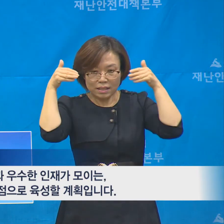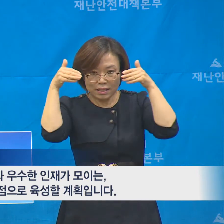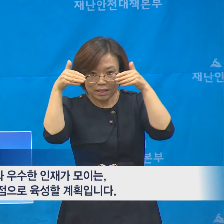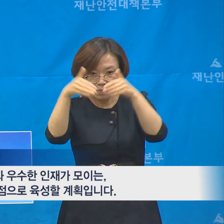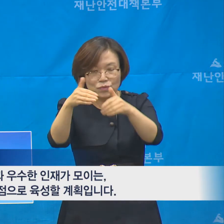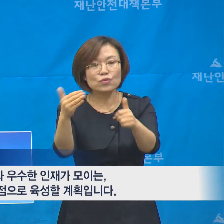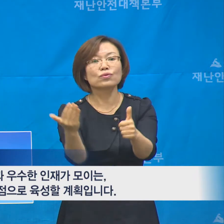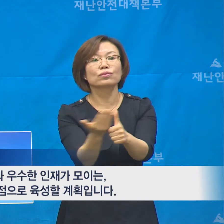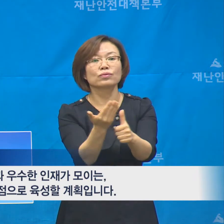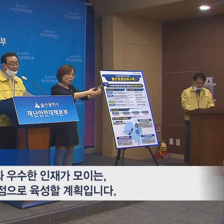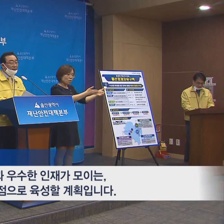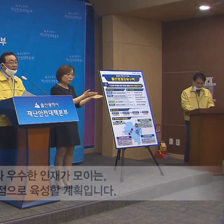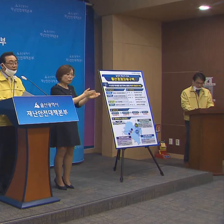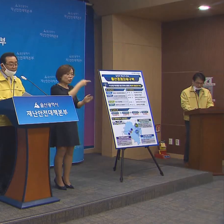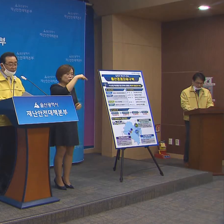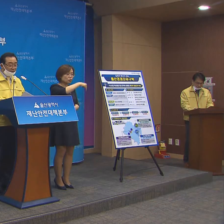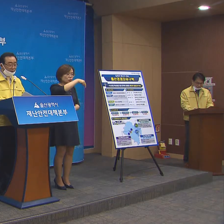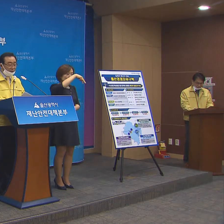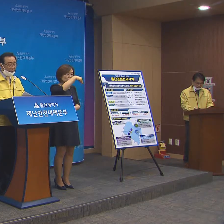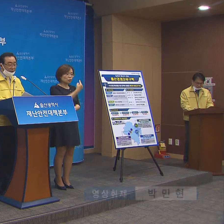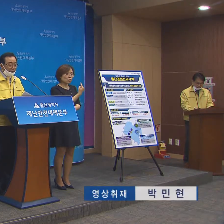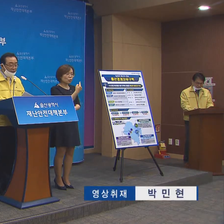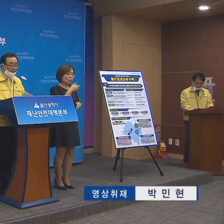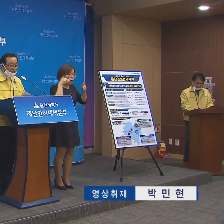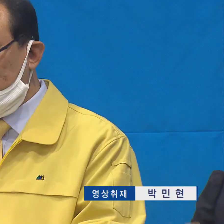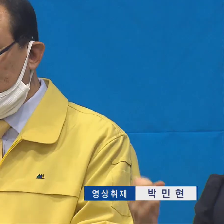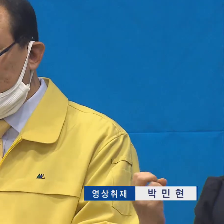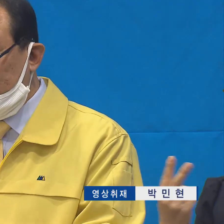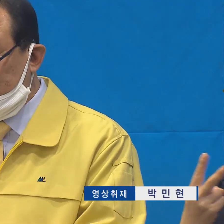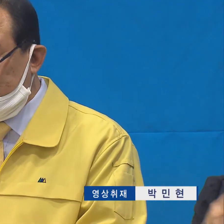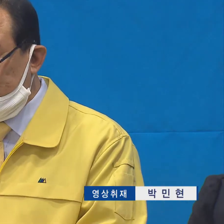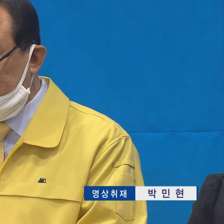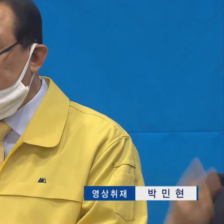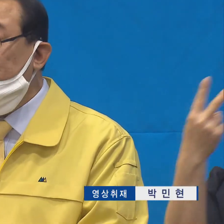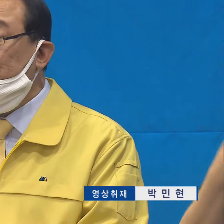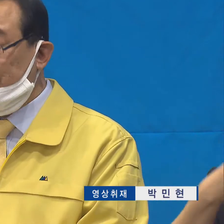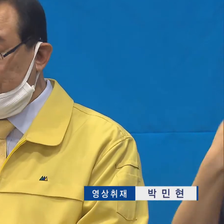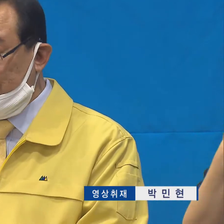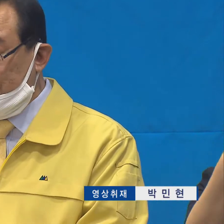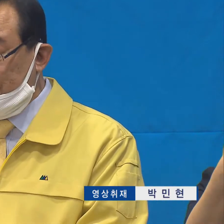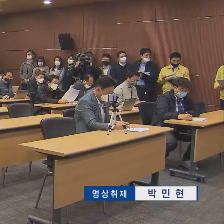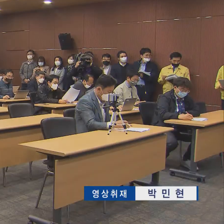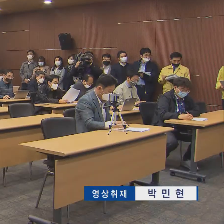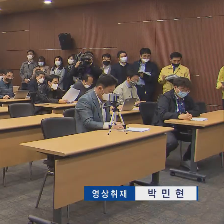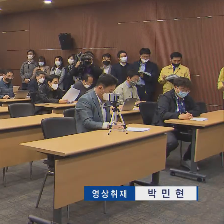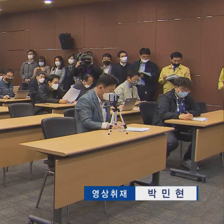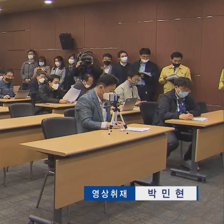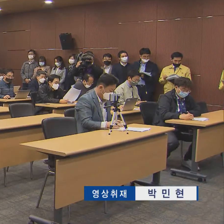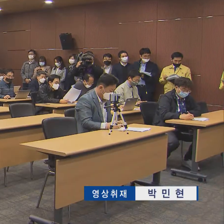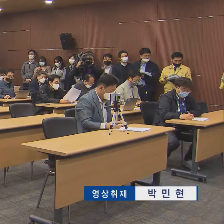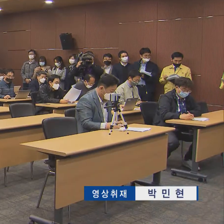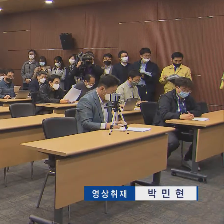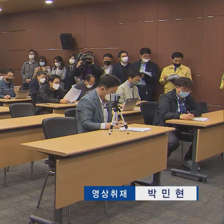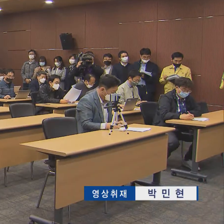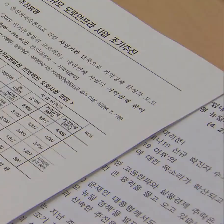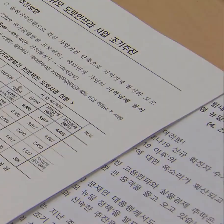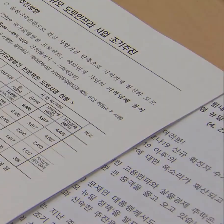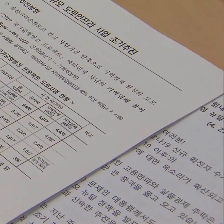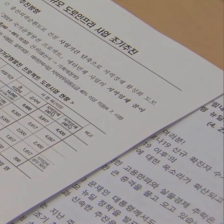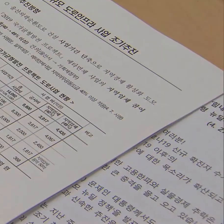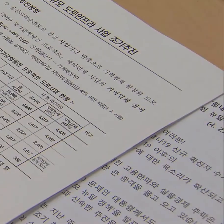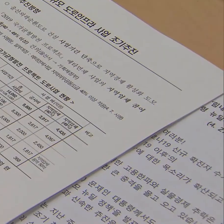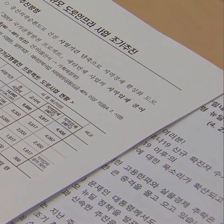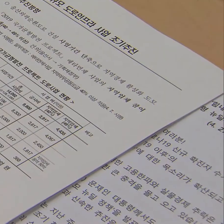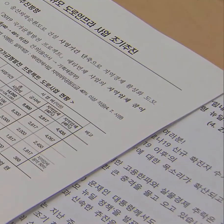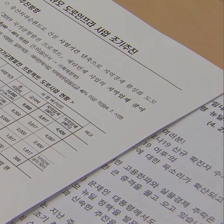육성할 계획입니다 울산시는 지역경제에 파급효과가 큰 대형 사업들을 최대한 당겨서 추진하겠다는